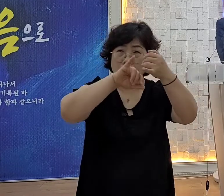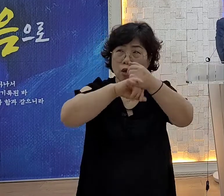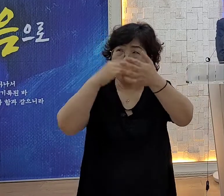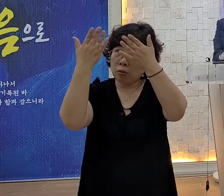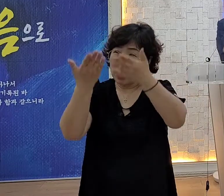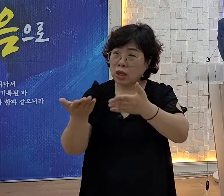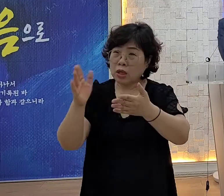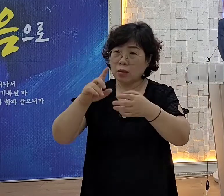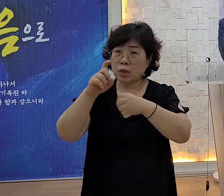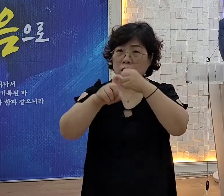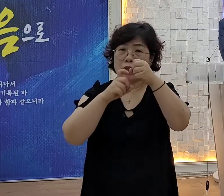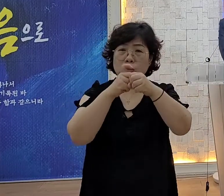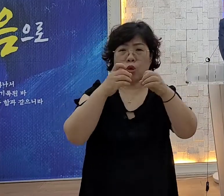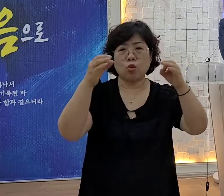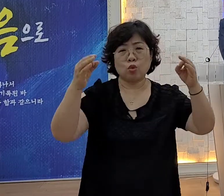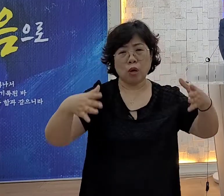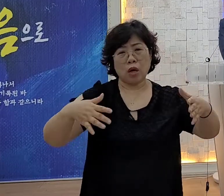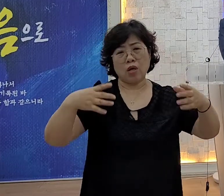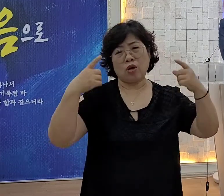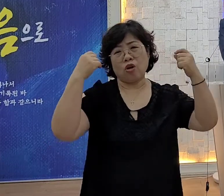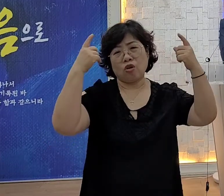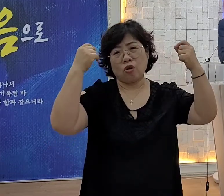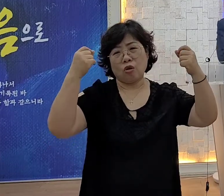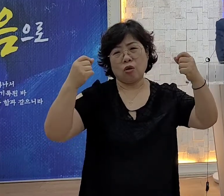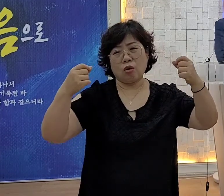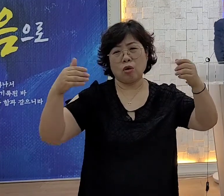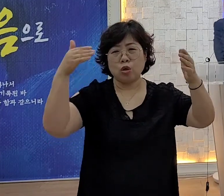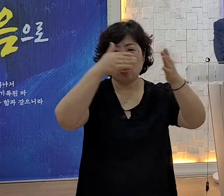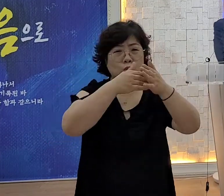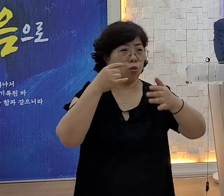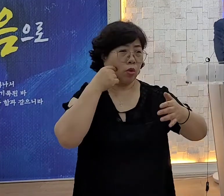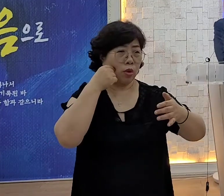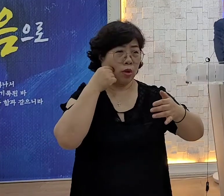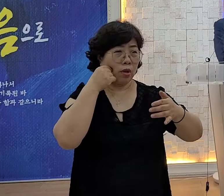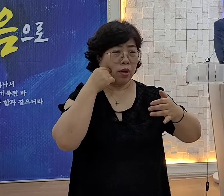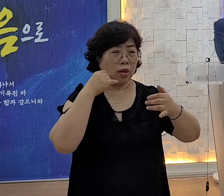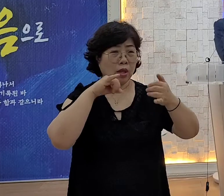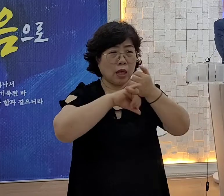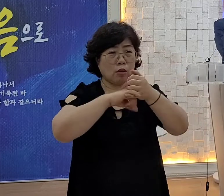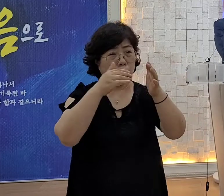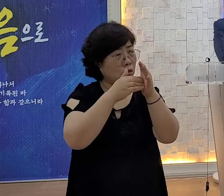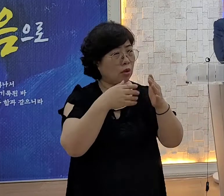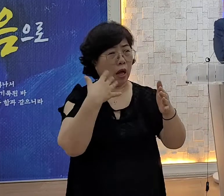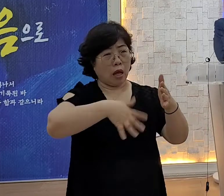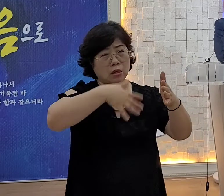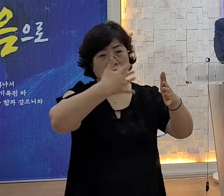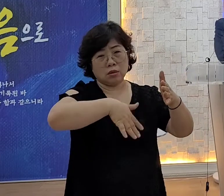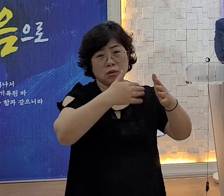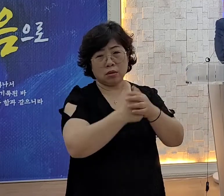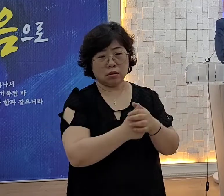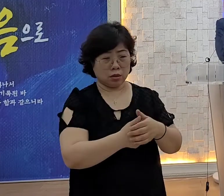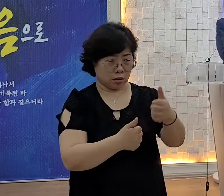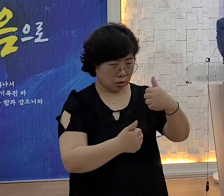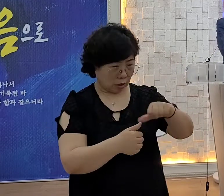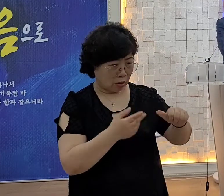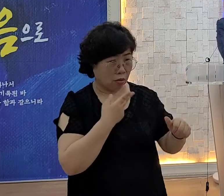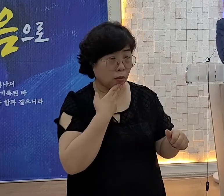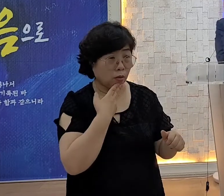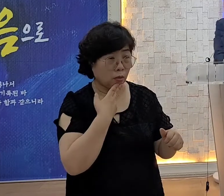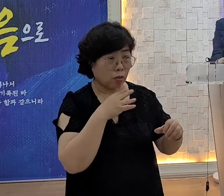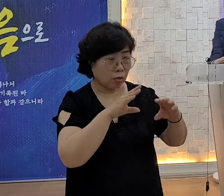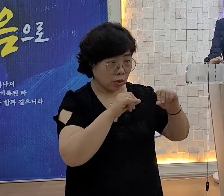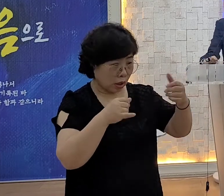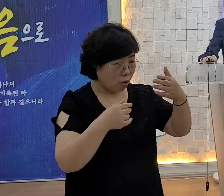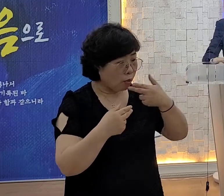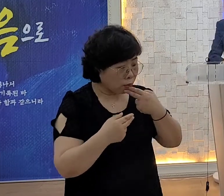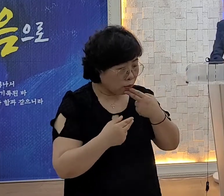약속을 받은 지 10년이나 지났는데 도대체 얼마나 더 가야 되는지 모르지만 자식도 없고 뭐 아무것도